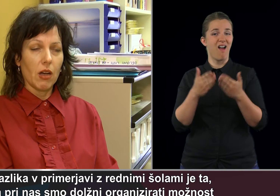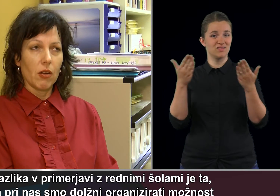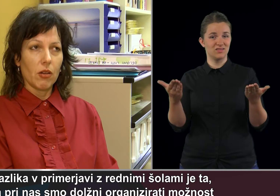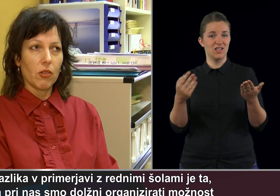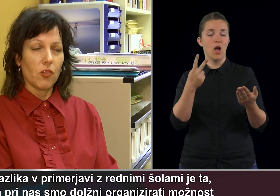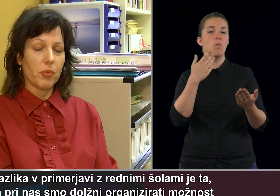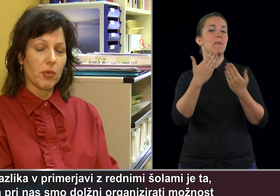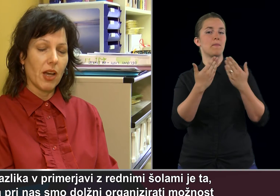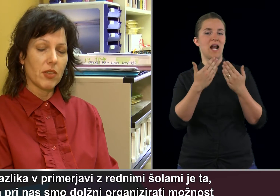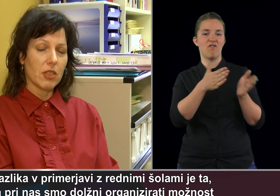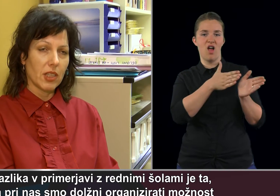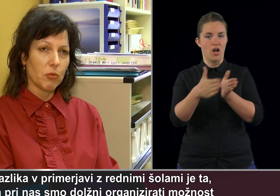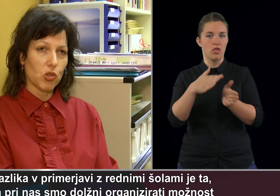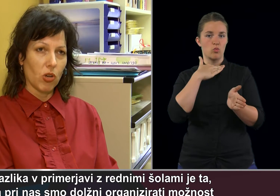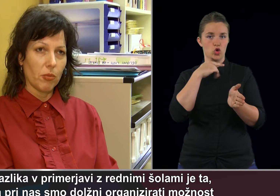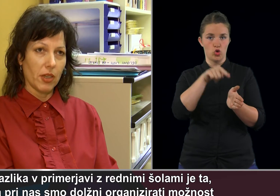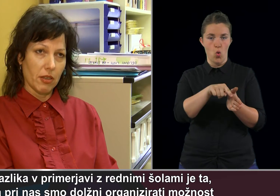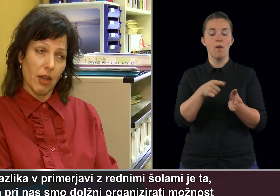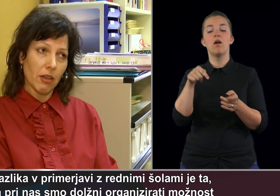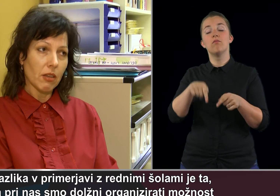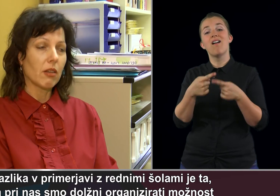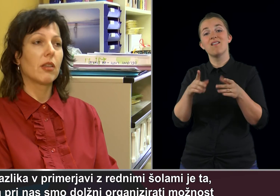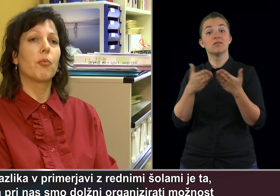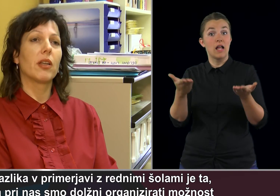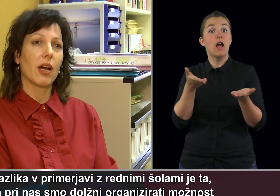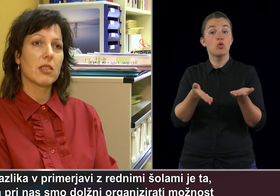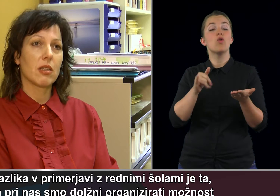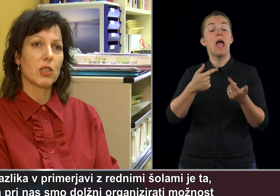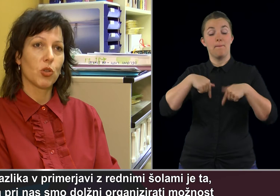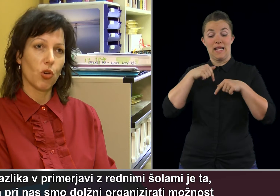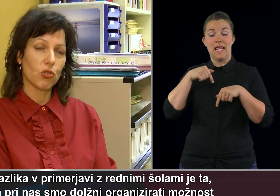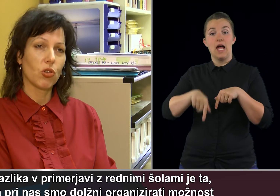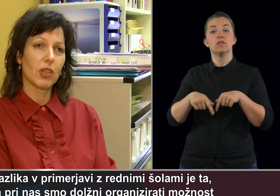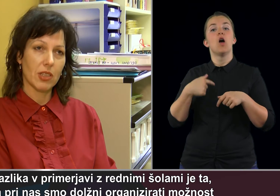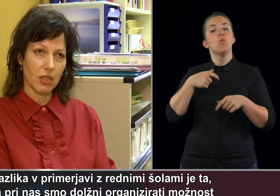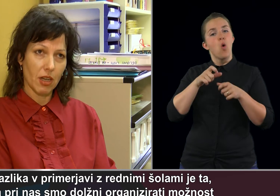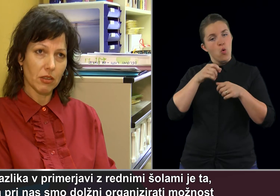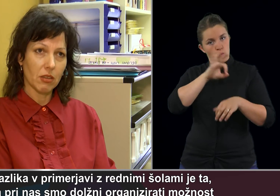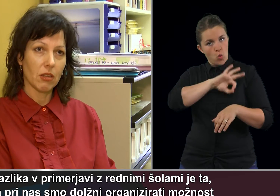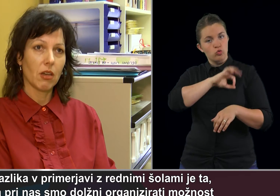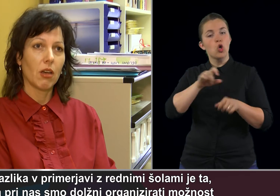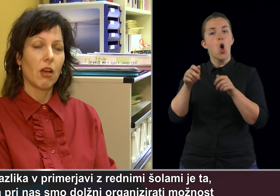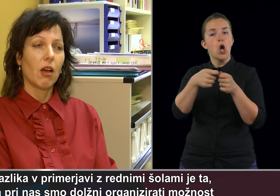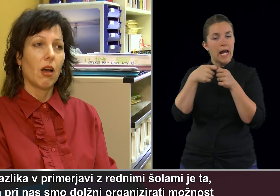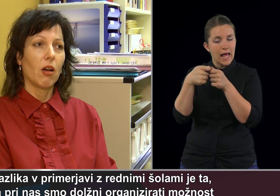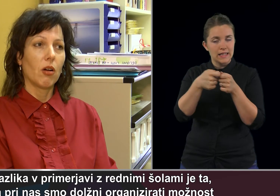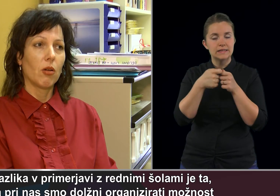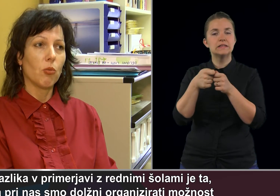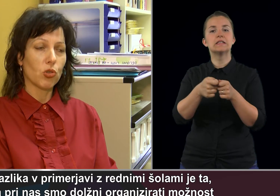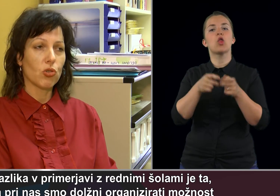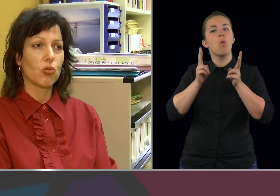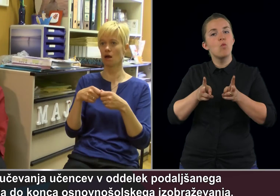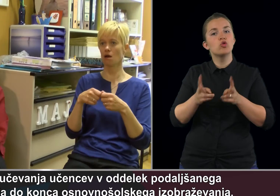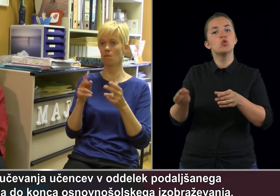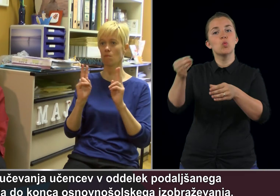Razlika v primerjavi z rednimi šolami je ta, da pri nas smo dolžni organizirati